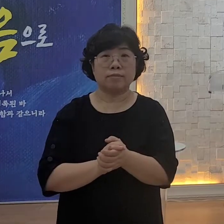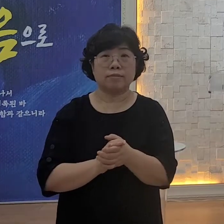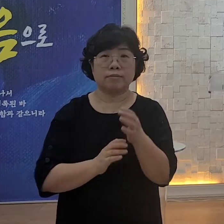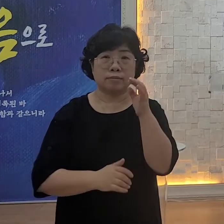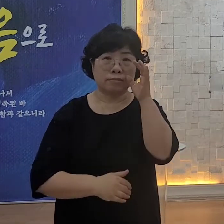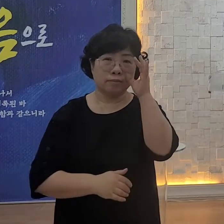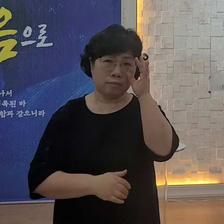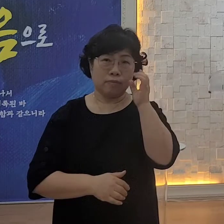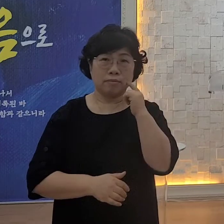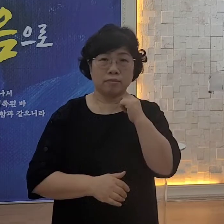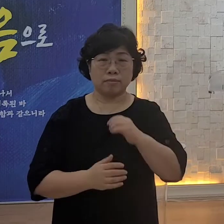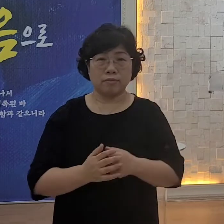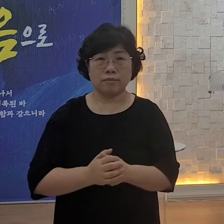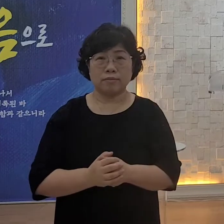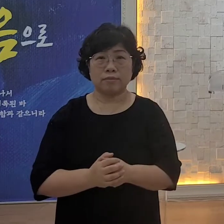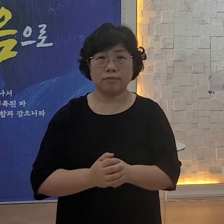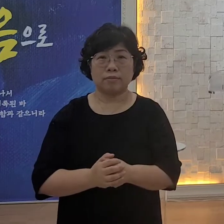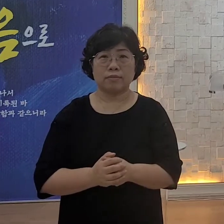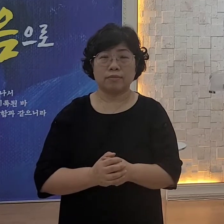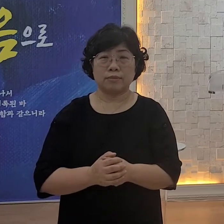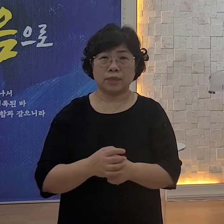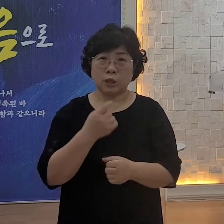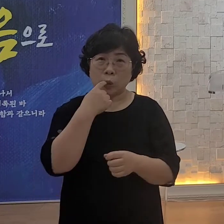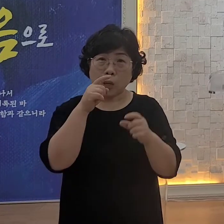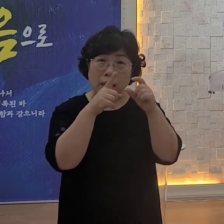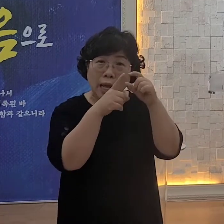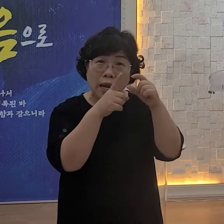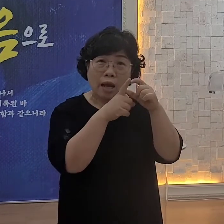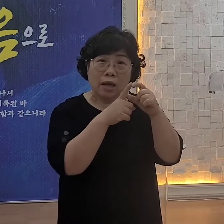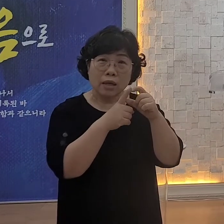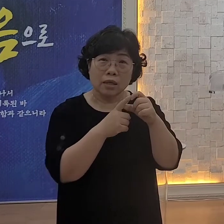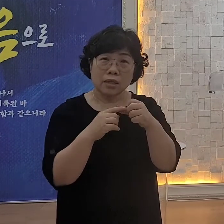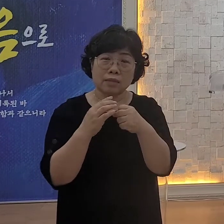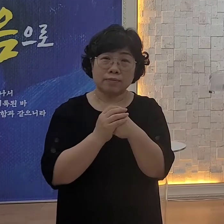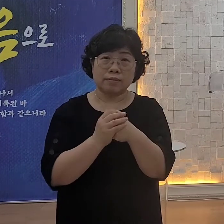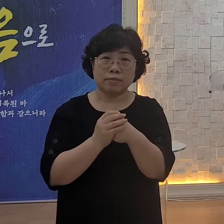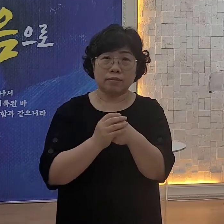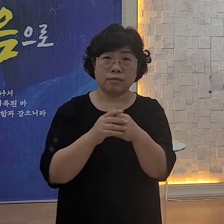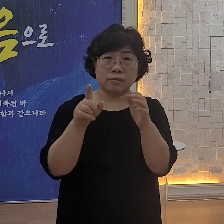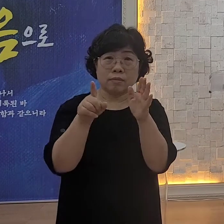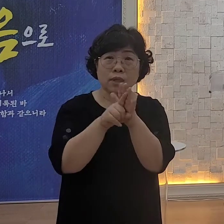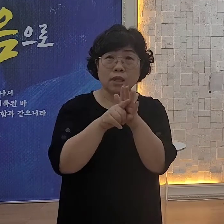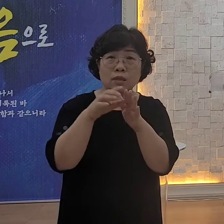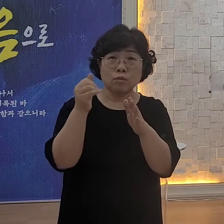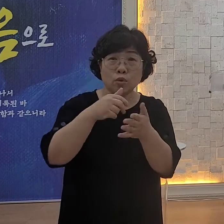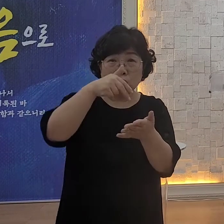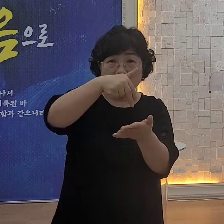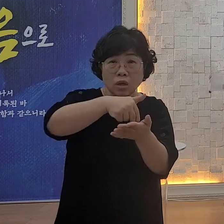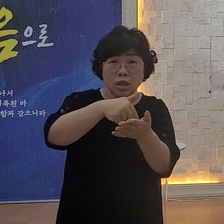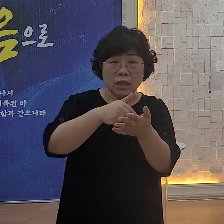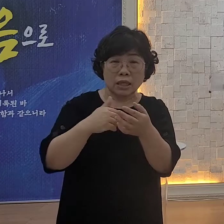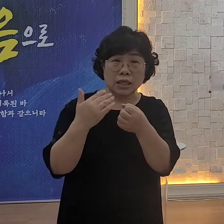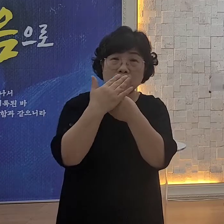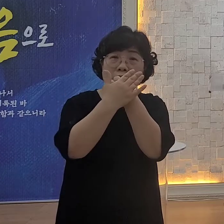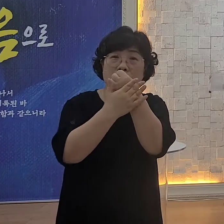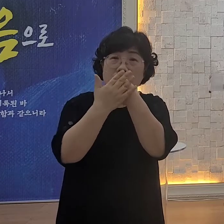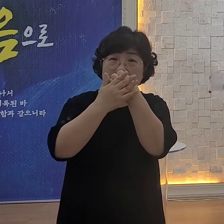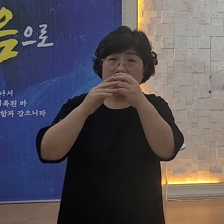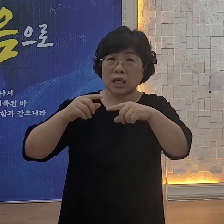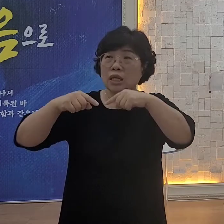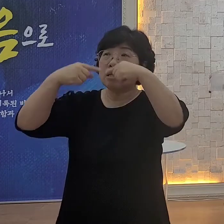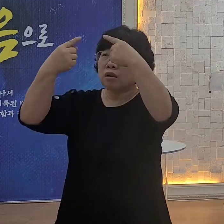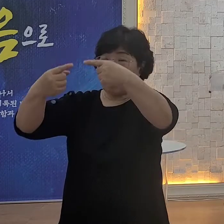보시면요. 자, 오늘 노란색으로 믿음으로 서 있는 이 은혜에